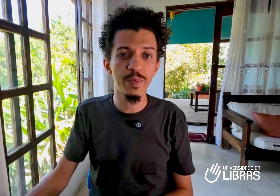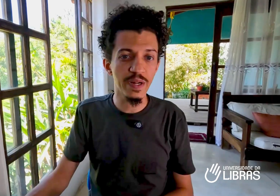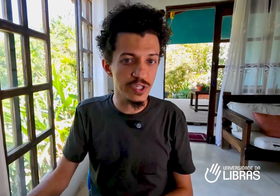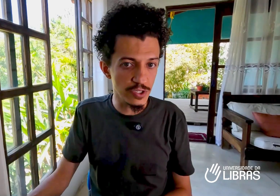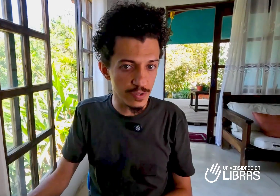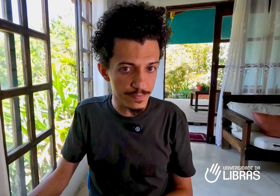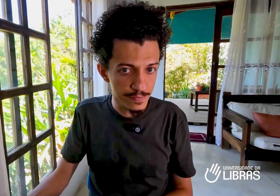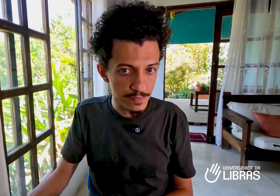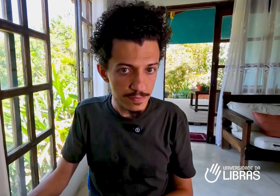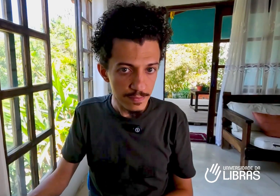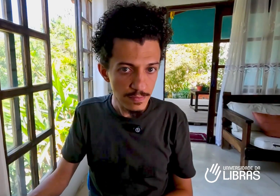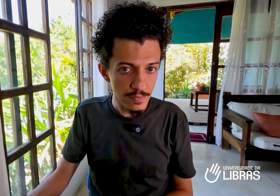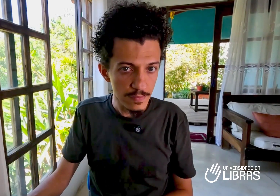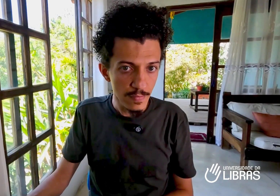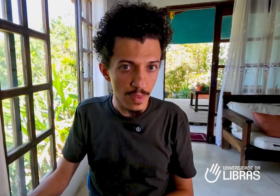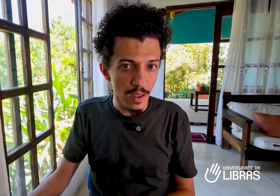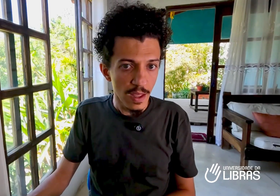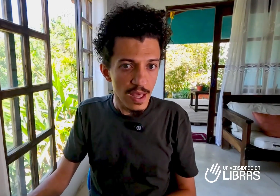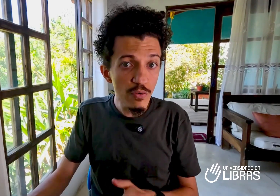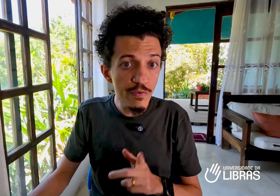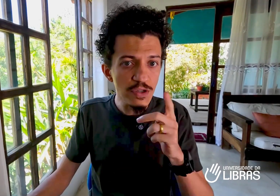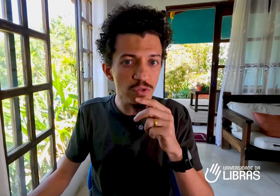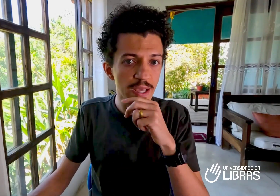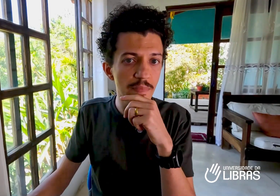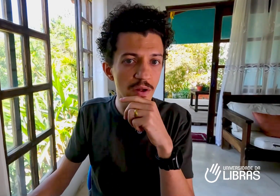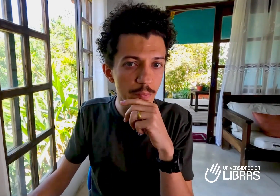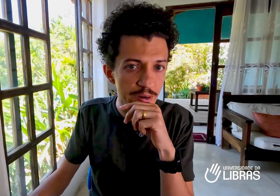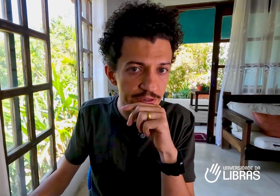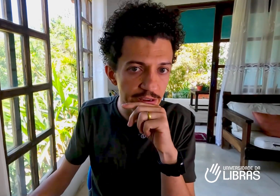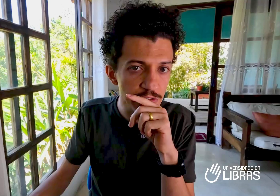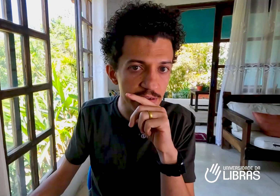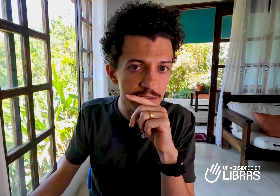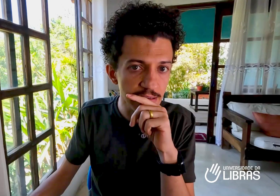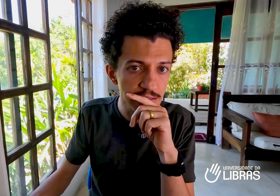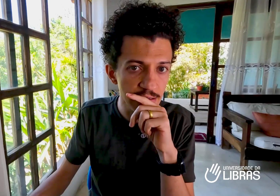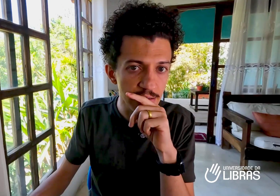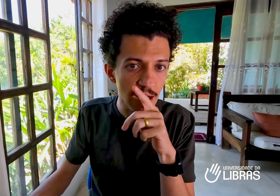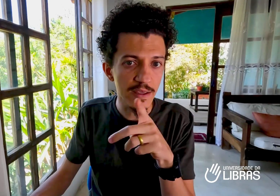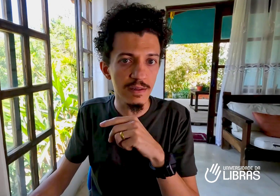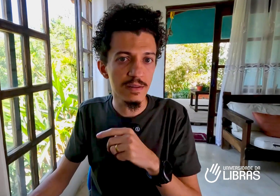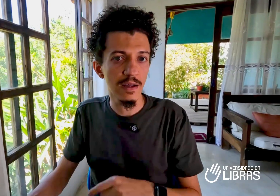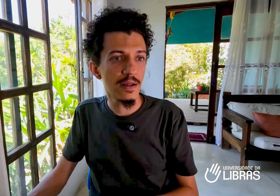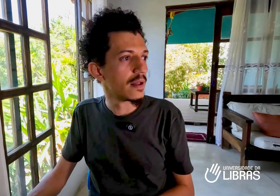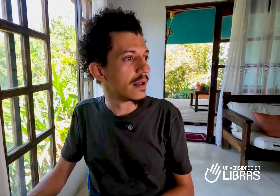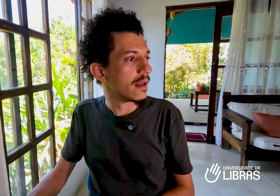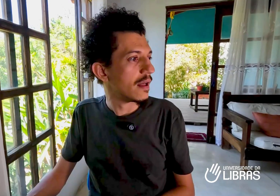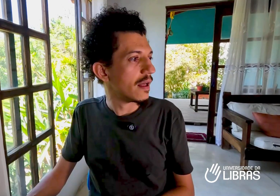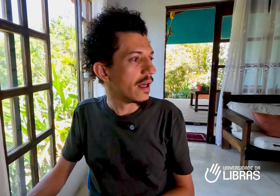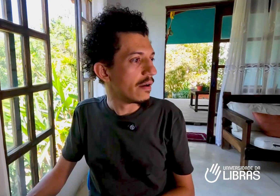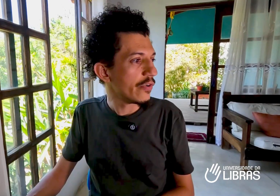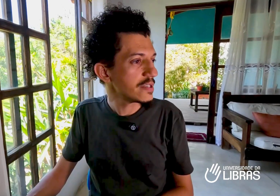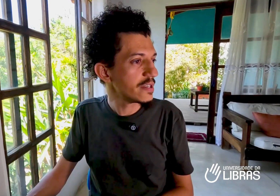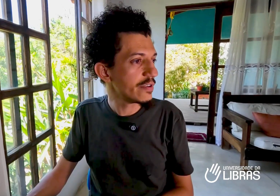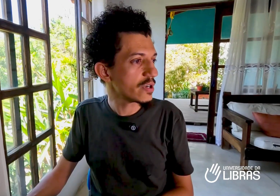pra gente. E o vídeo que ele mandou pra gente, deixa eu ver até se... Aqui, tá. Foi esse vídeo aqui,